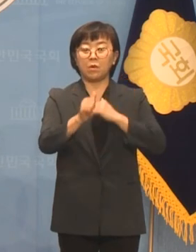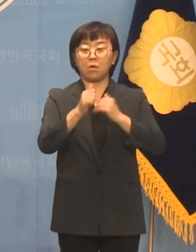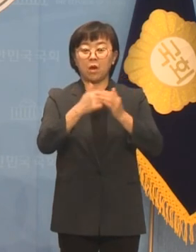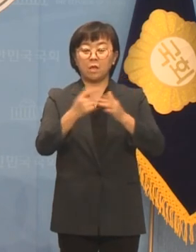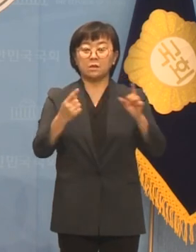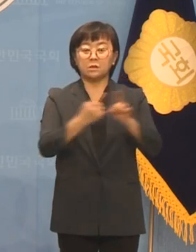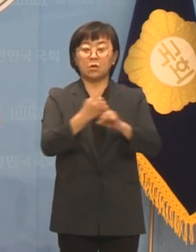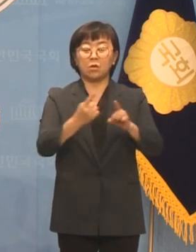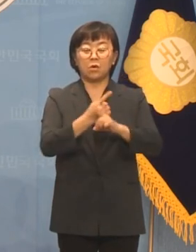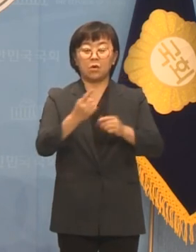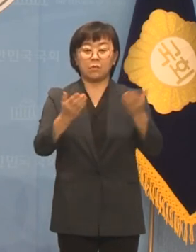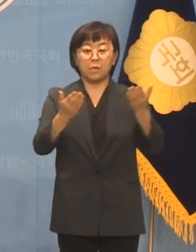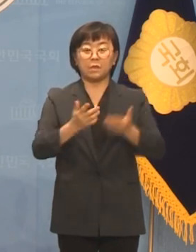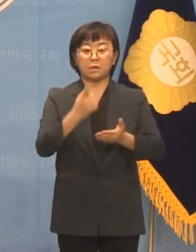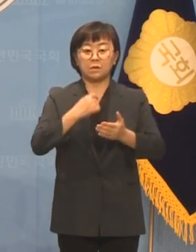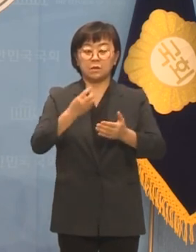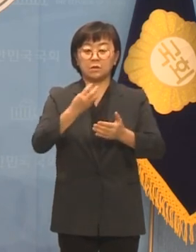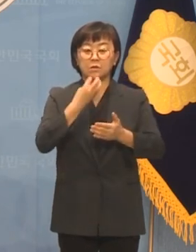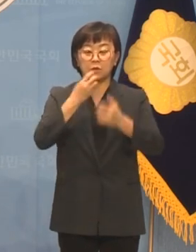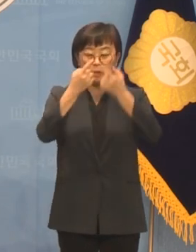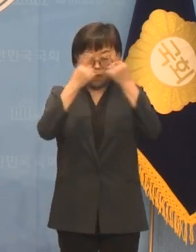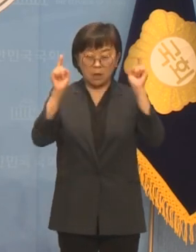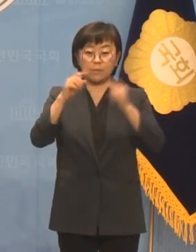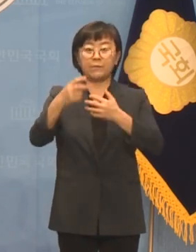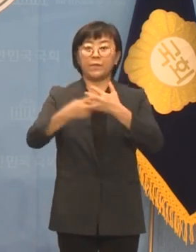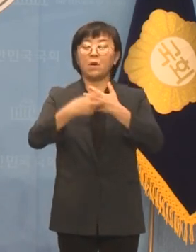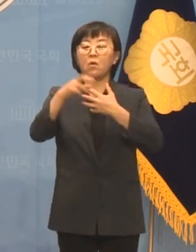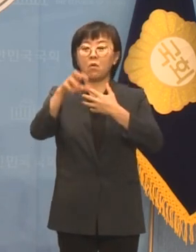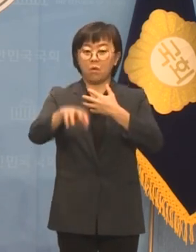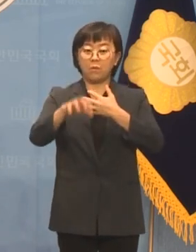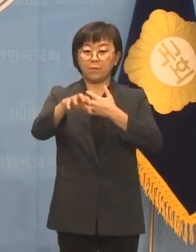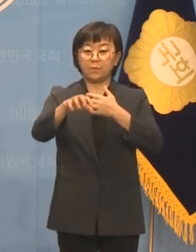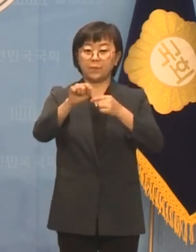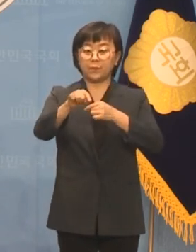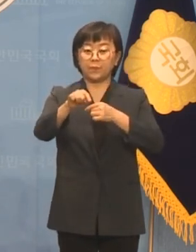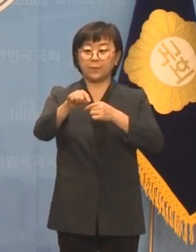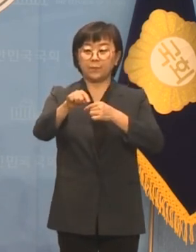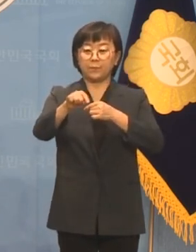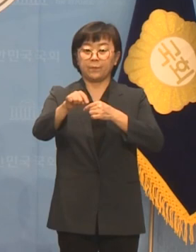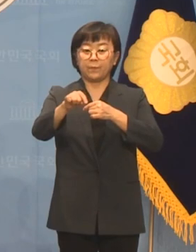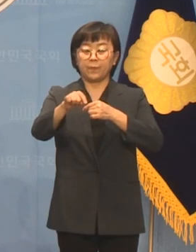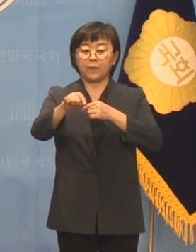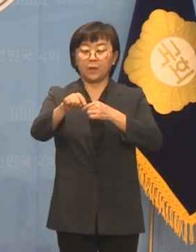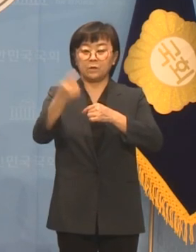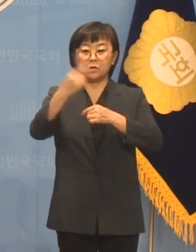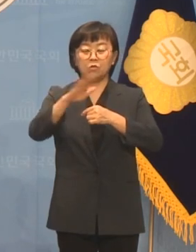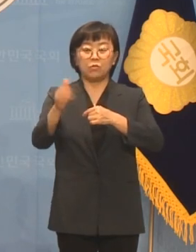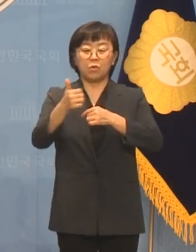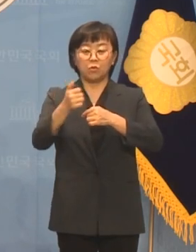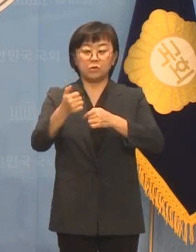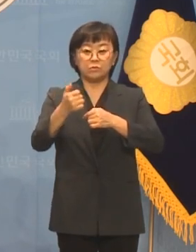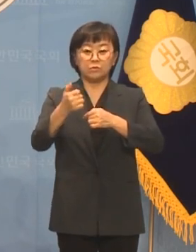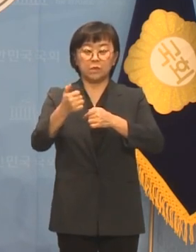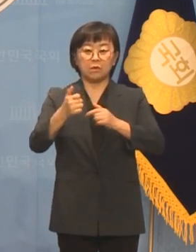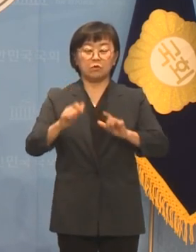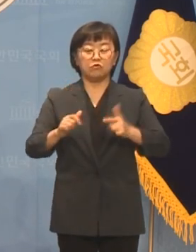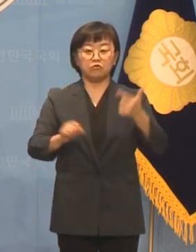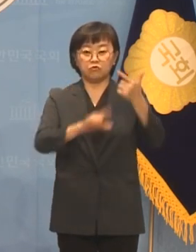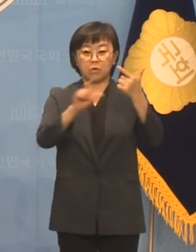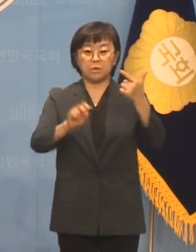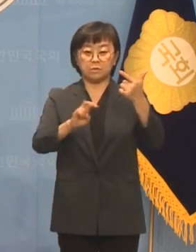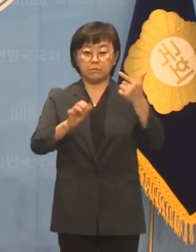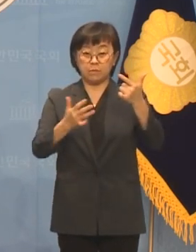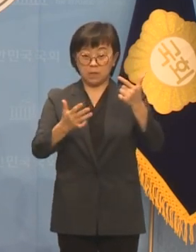치료를 받았던 서울대학 병원 그 서울대학 병원에 1950년 6월 28일